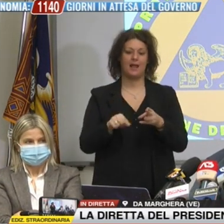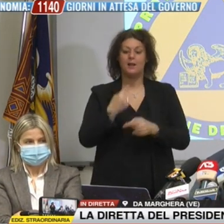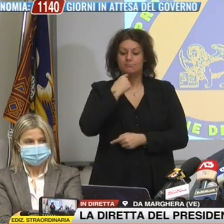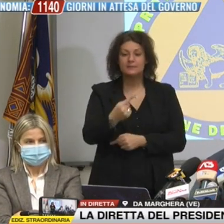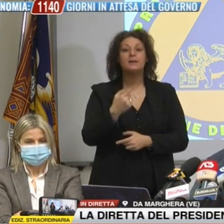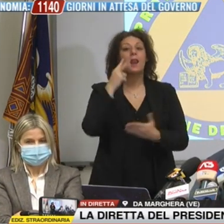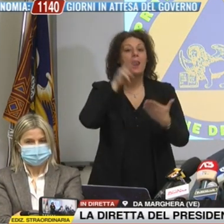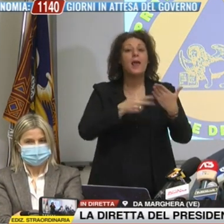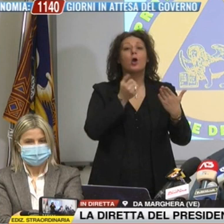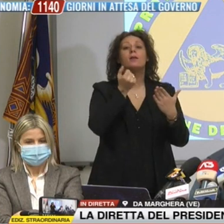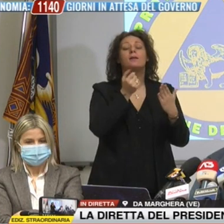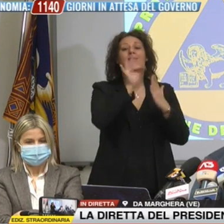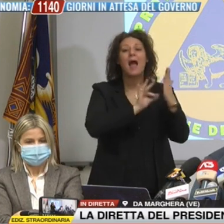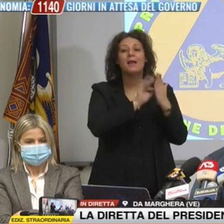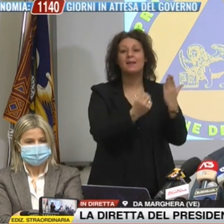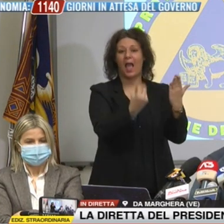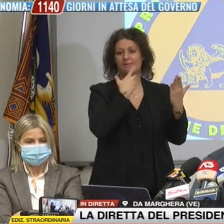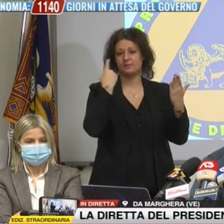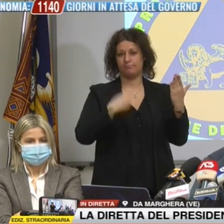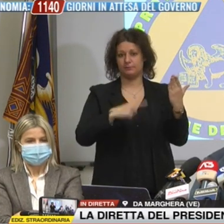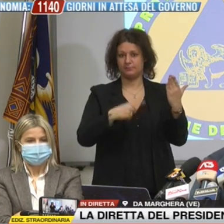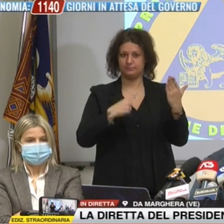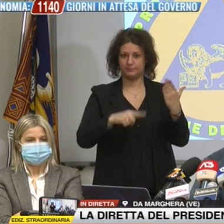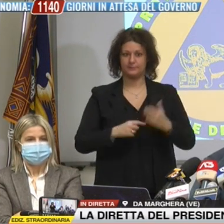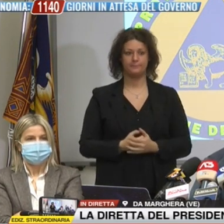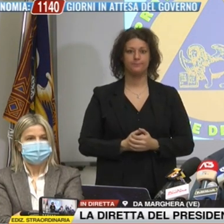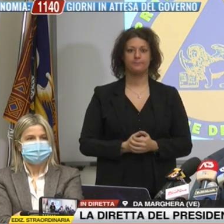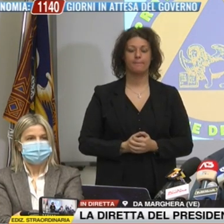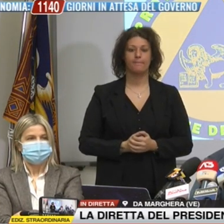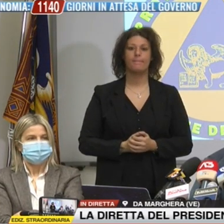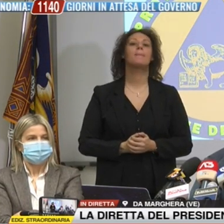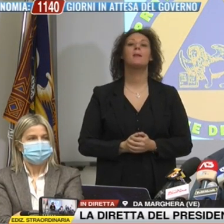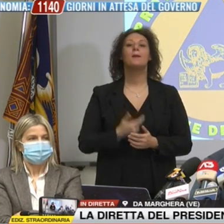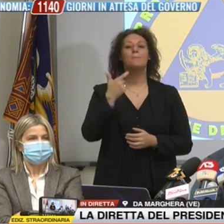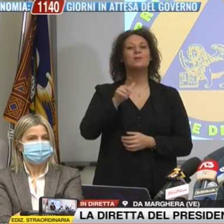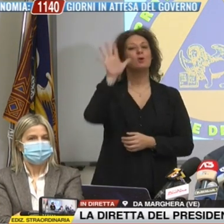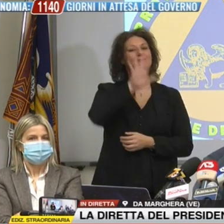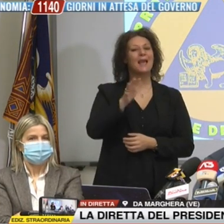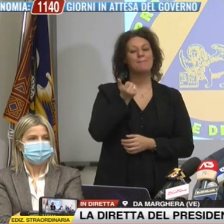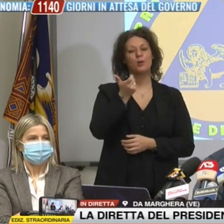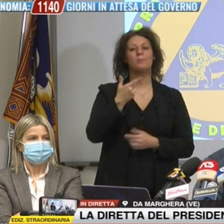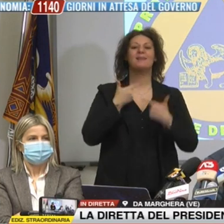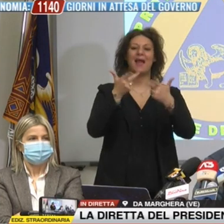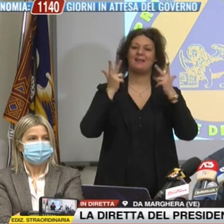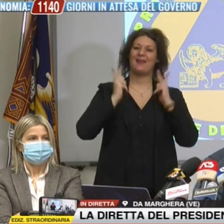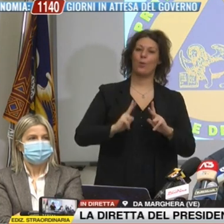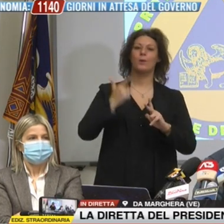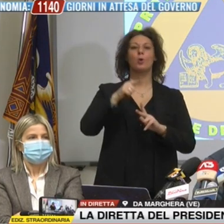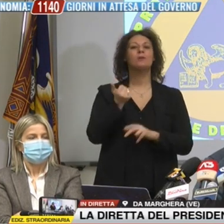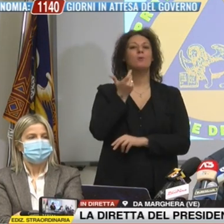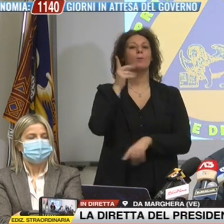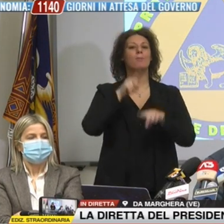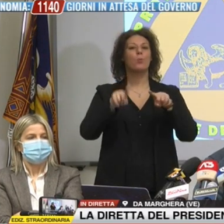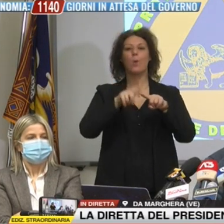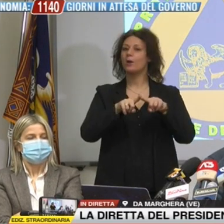teniamo a dare, perché altrimenti il rischio è che il dato sembri falsamente tranquillizzante. No, nessuno pensava a questo, va bene.